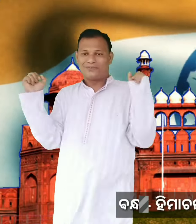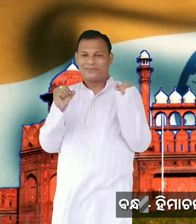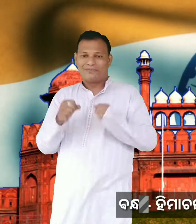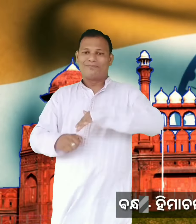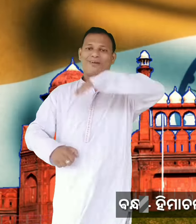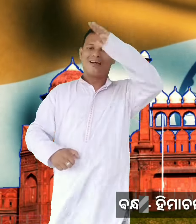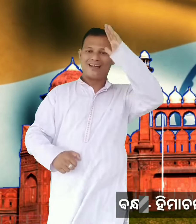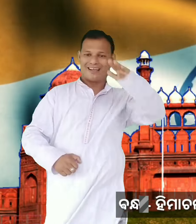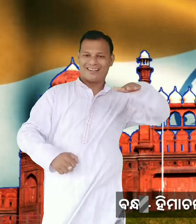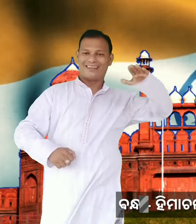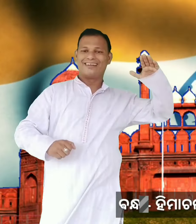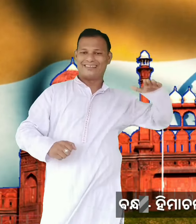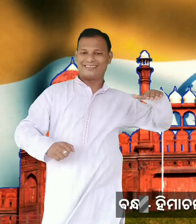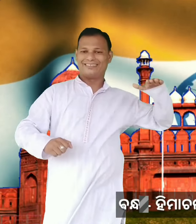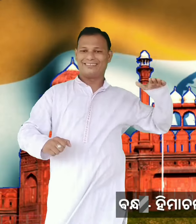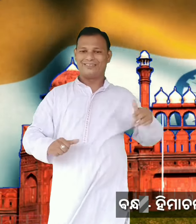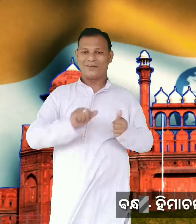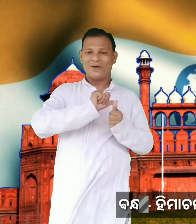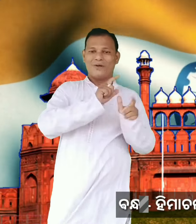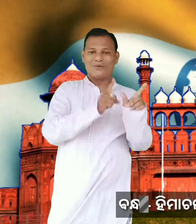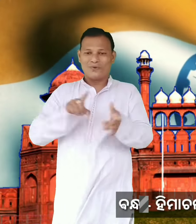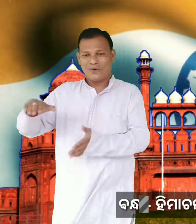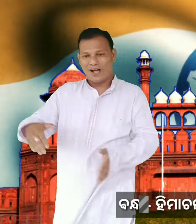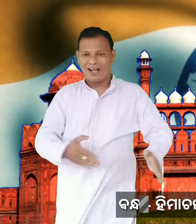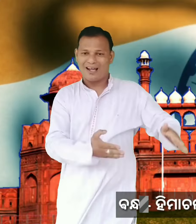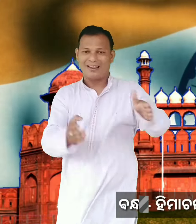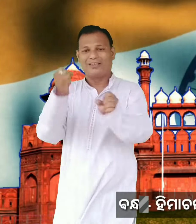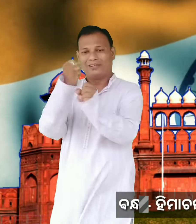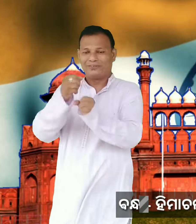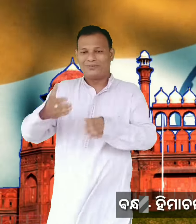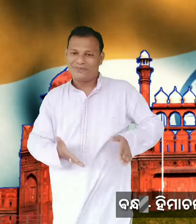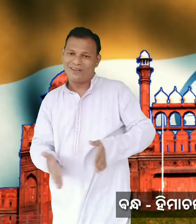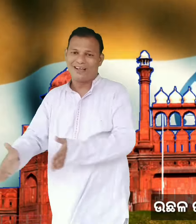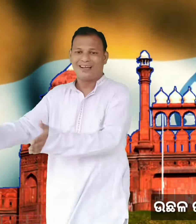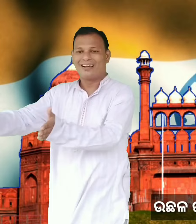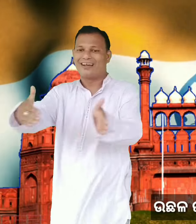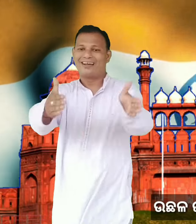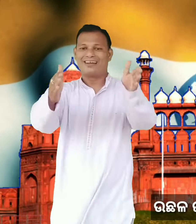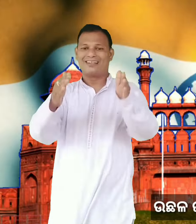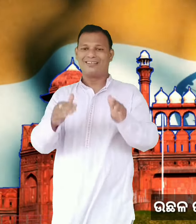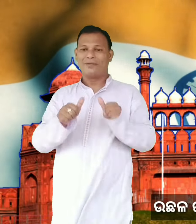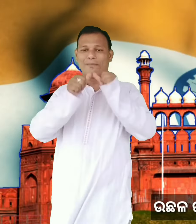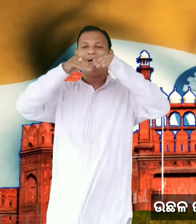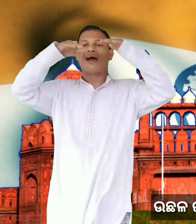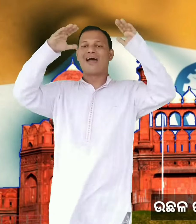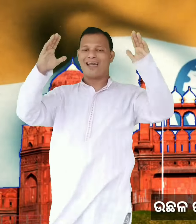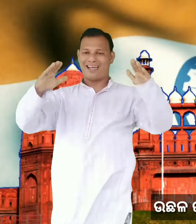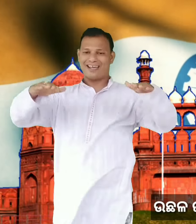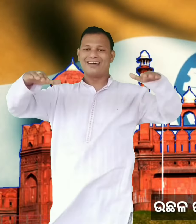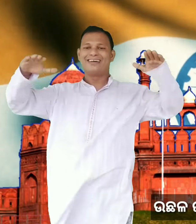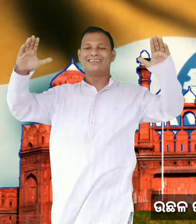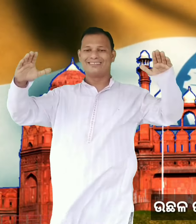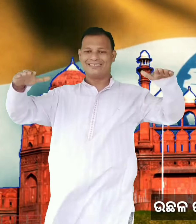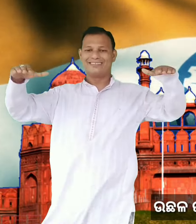गंगा उज्जल जलधि तरंगा। तब शुभ